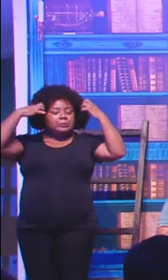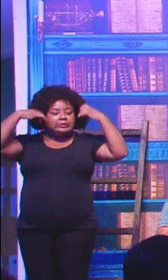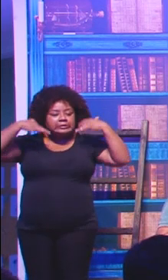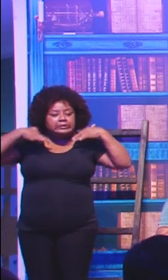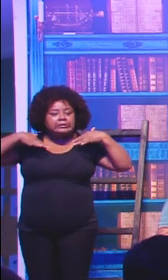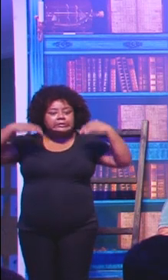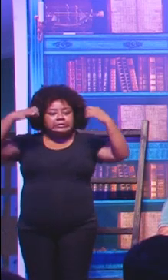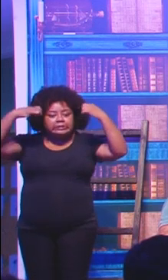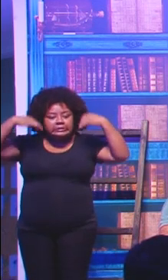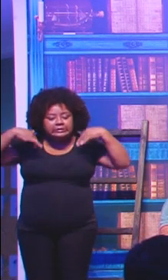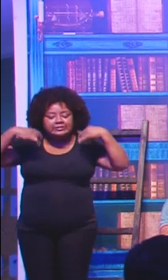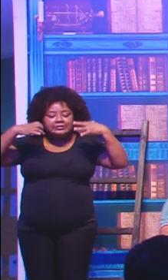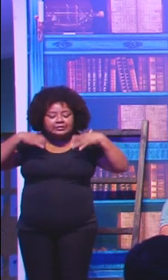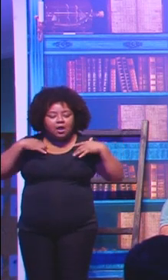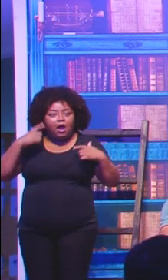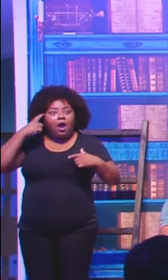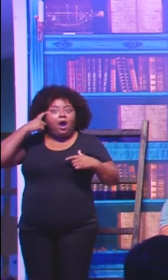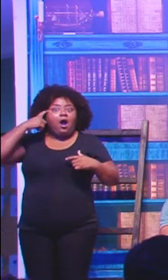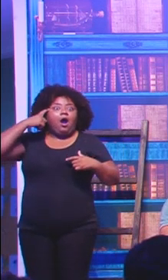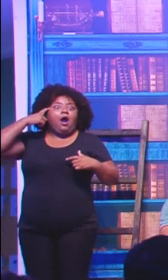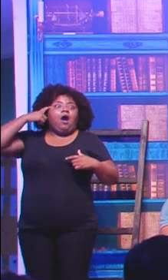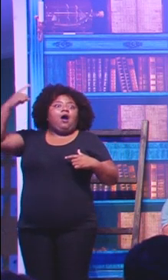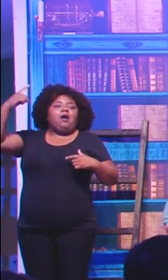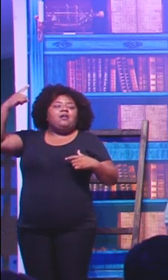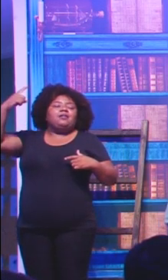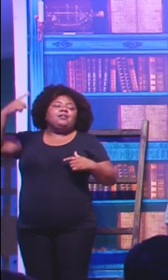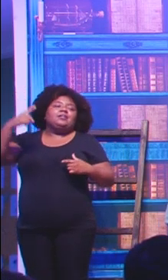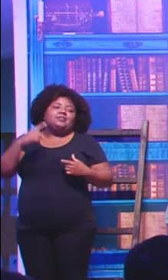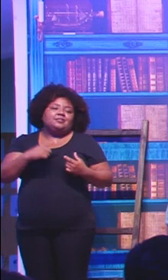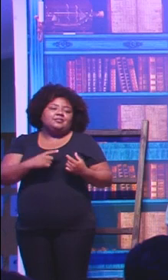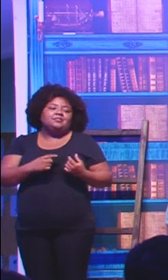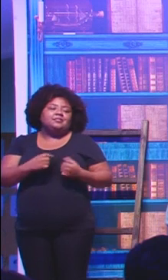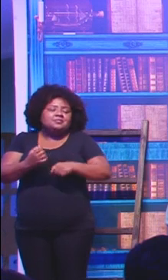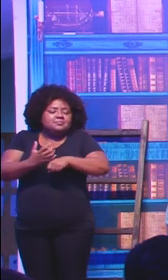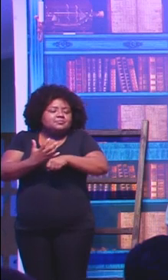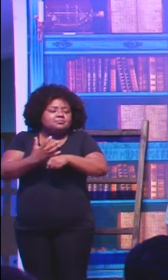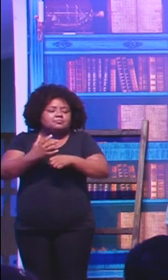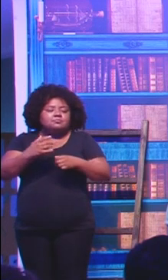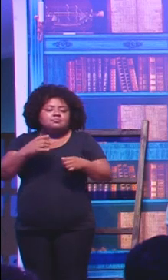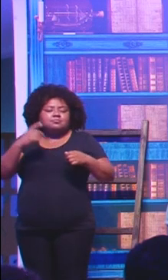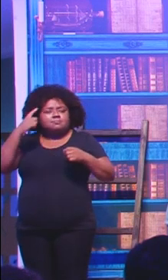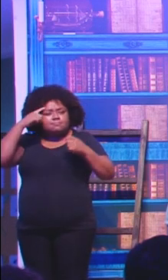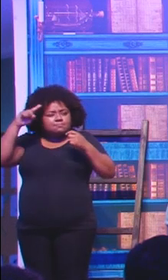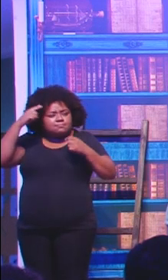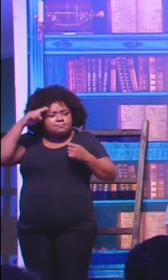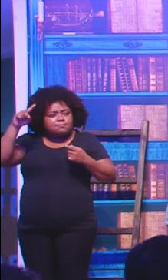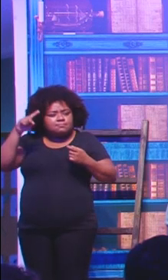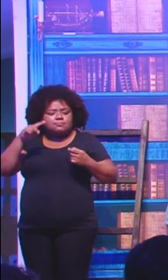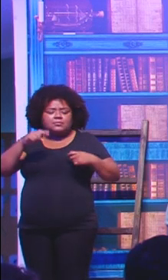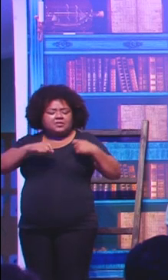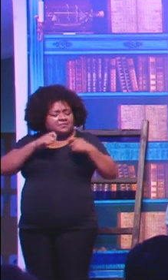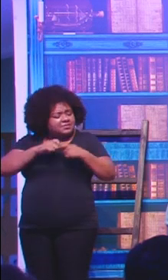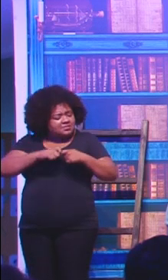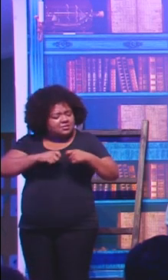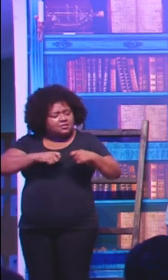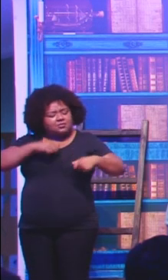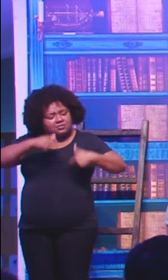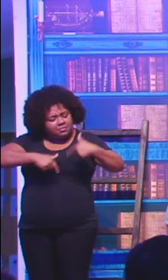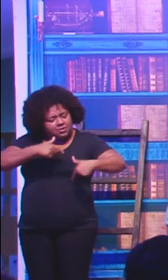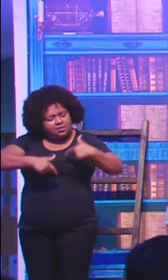Então, você precisa transpirar muito para se inspirar. Sempre tem que produzir,